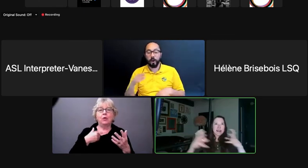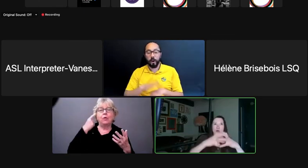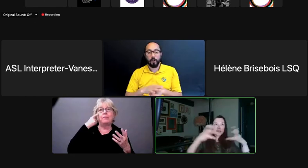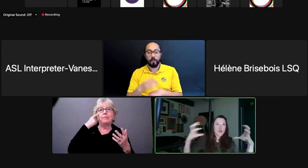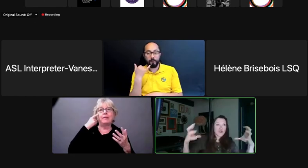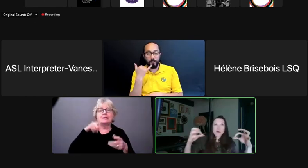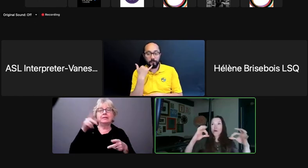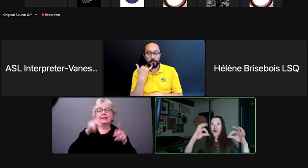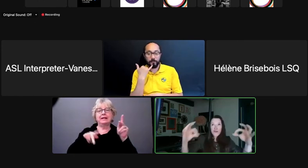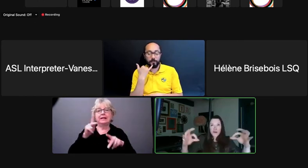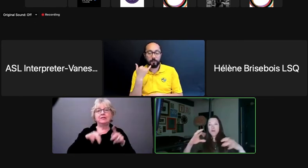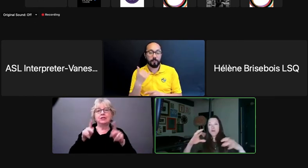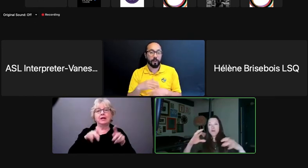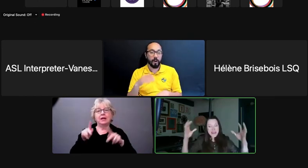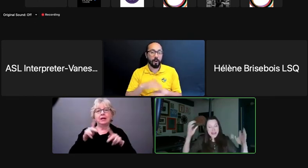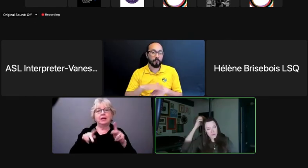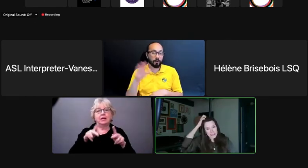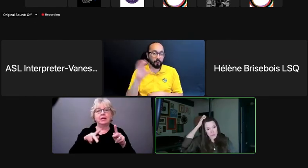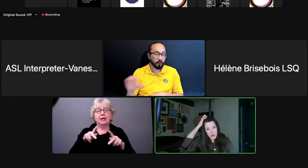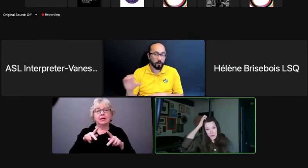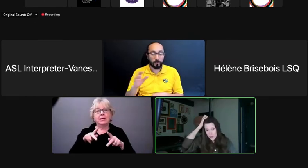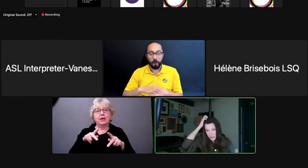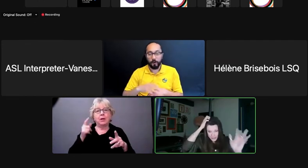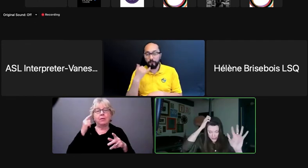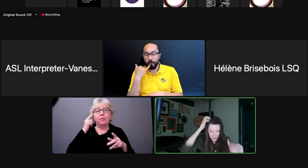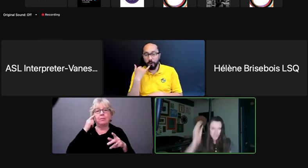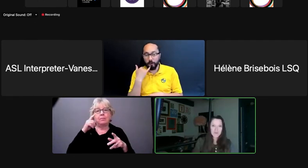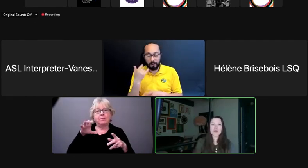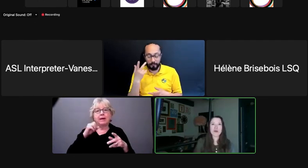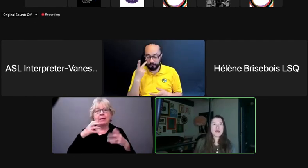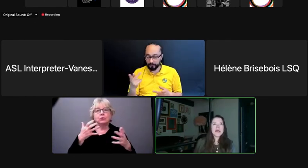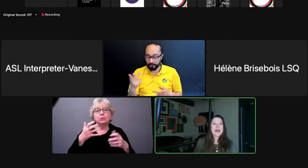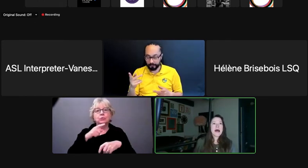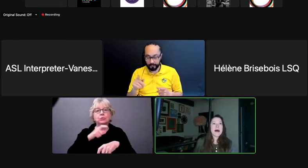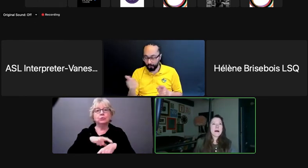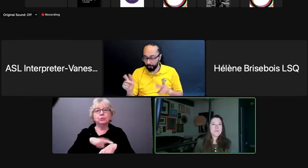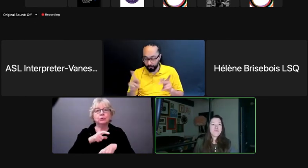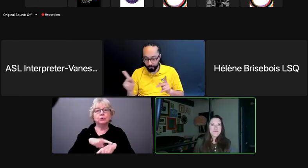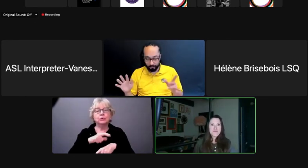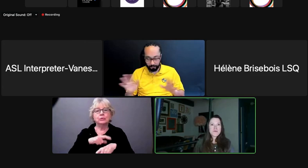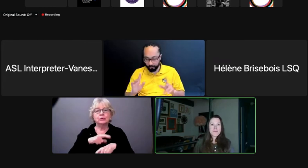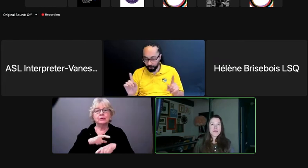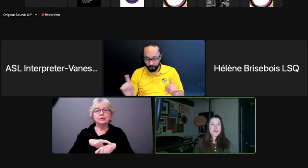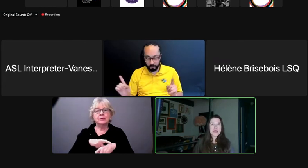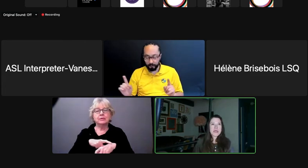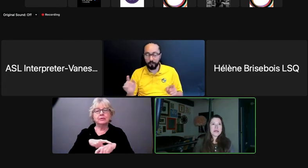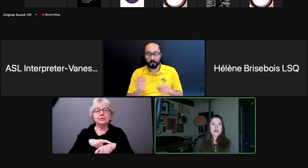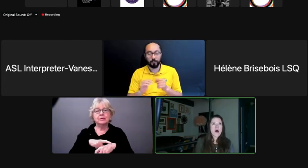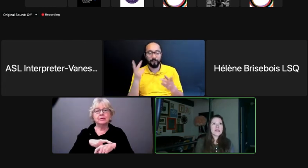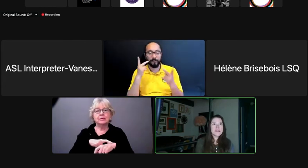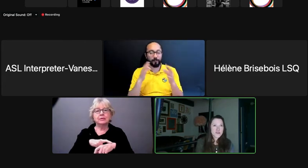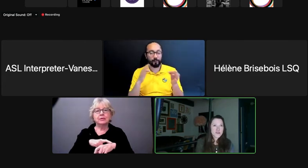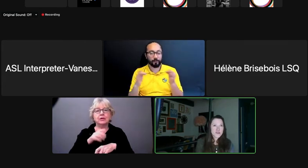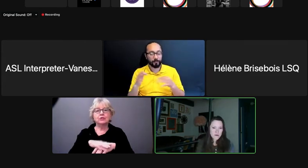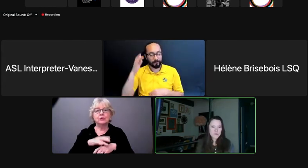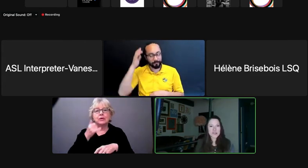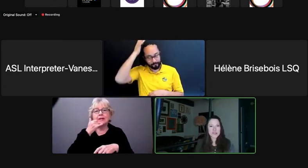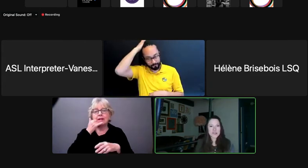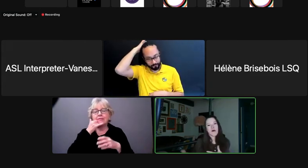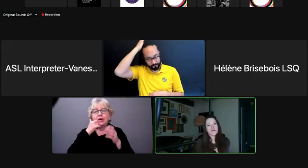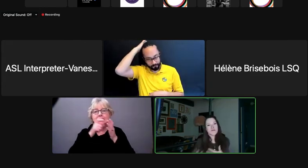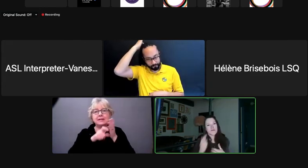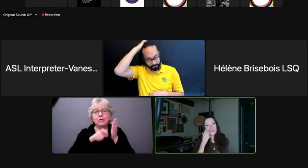qui passent même beaucoup de temps sur leur téléphone cellulaire ou